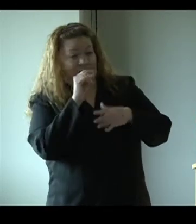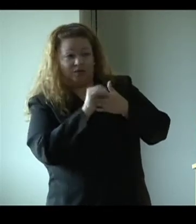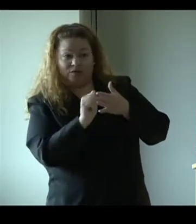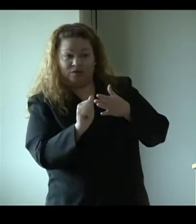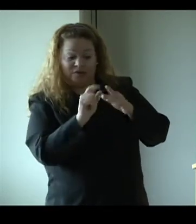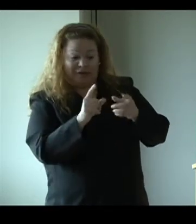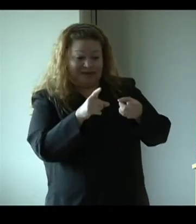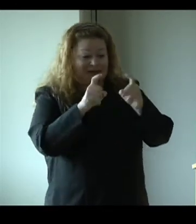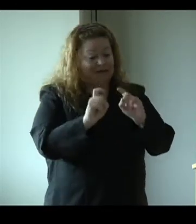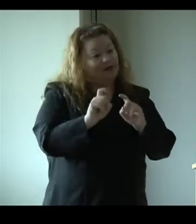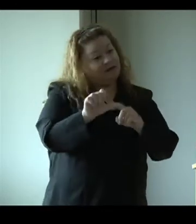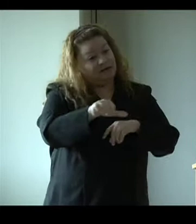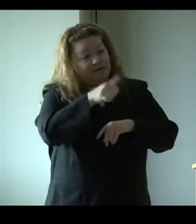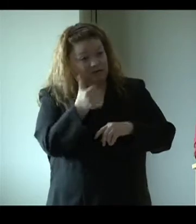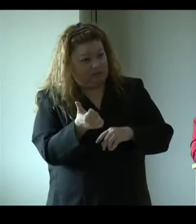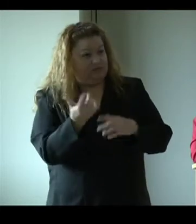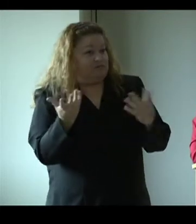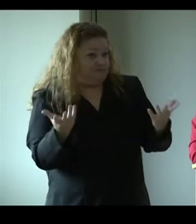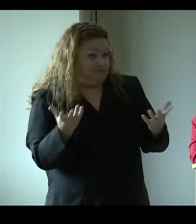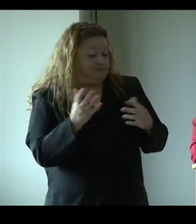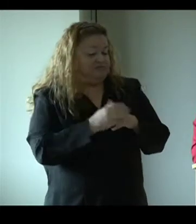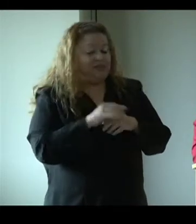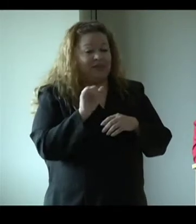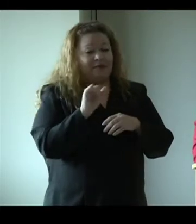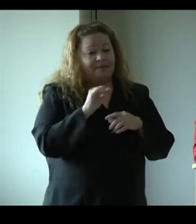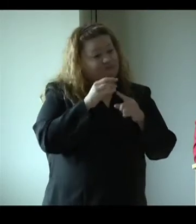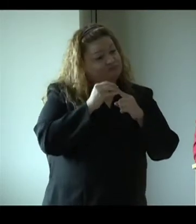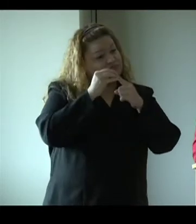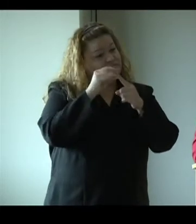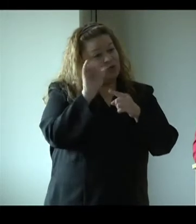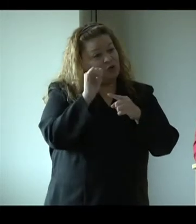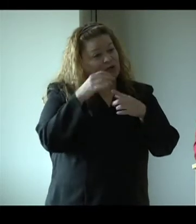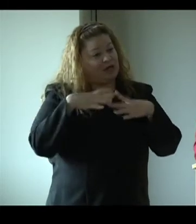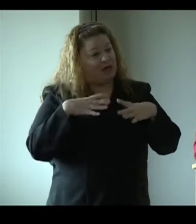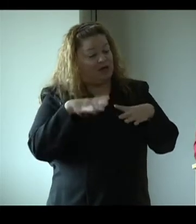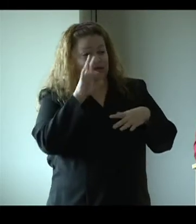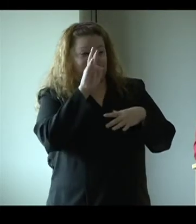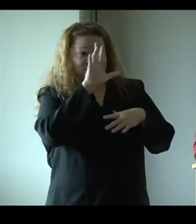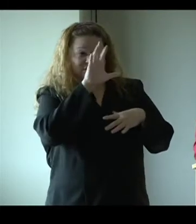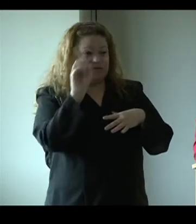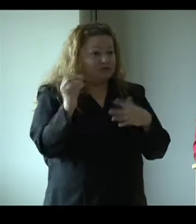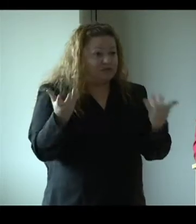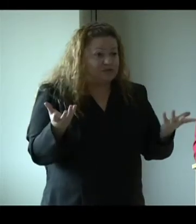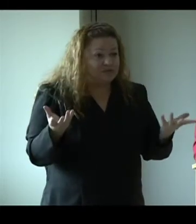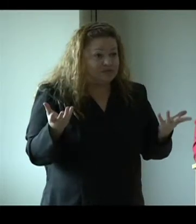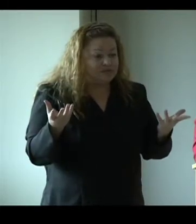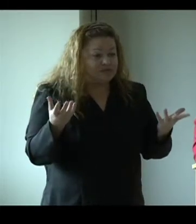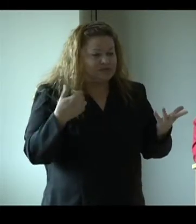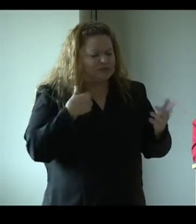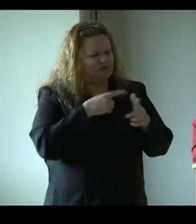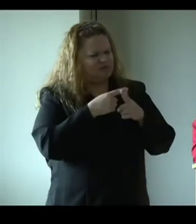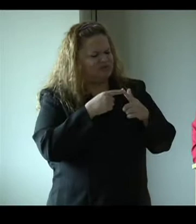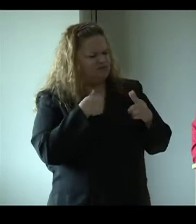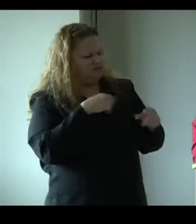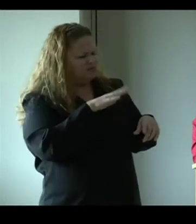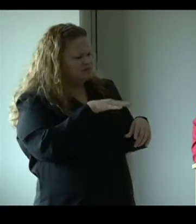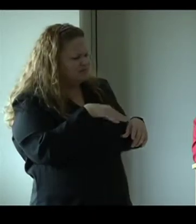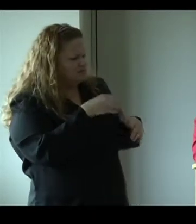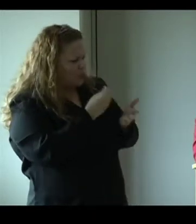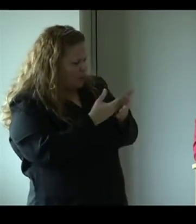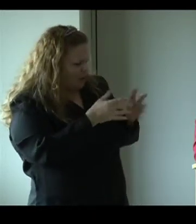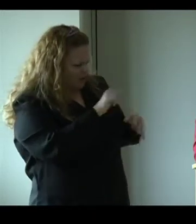te regalan la otra y también había una oferta donde la camisa valía 750 y entonces yo le dije mira